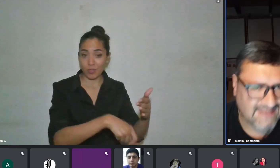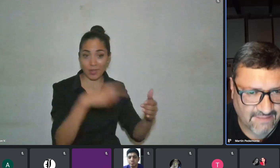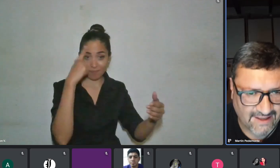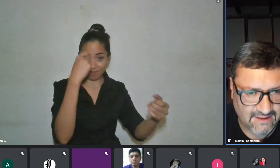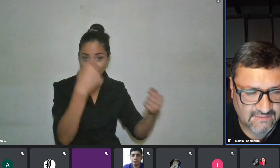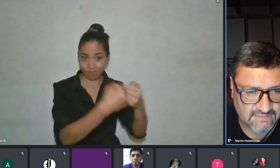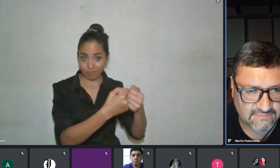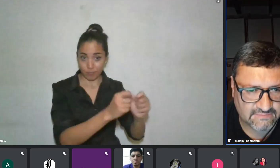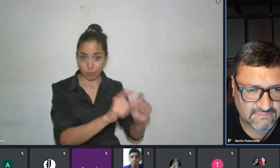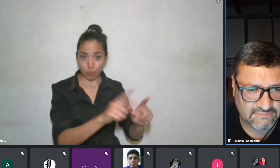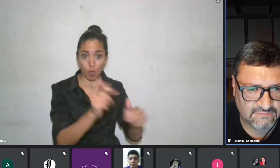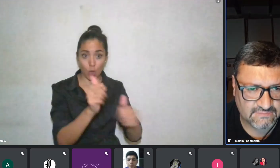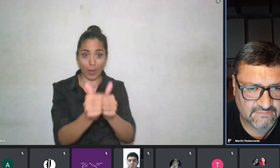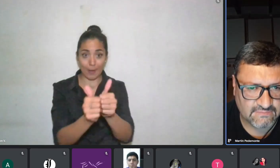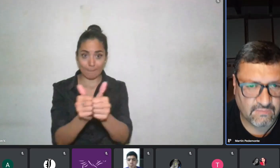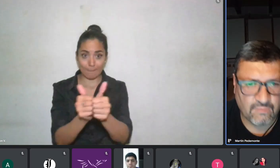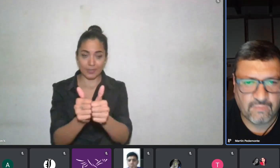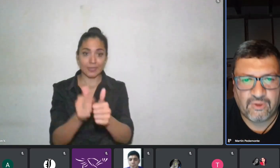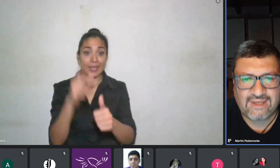siempre sale mal.